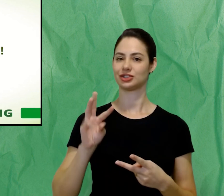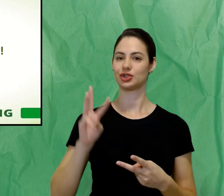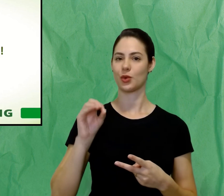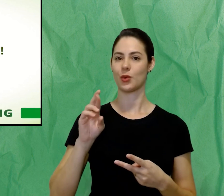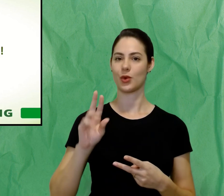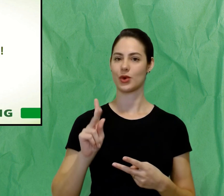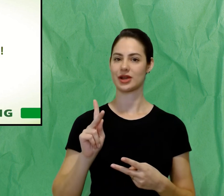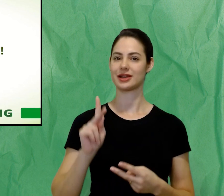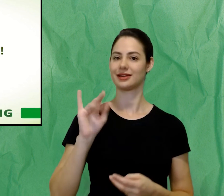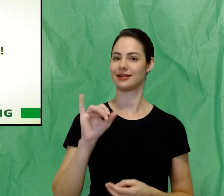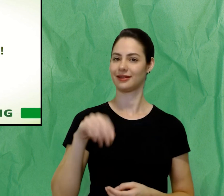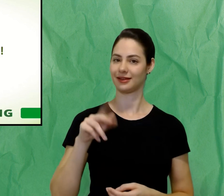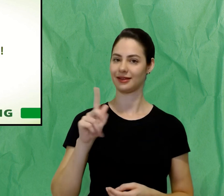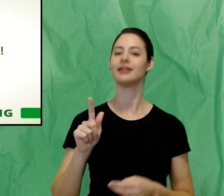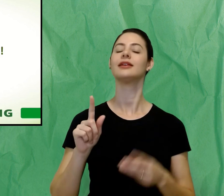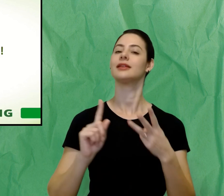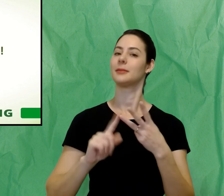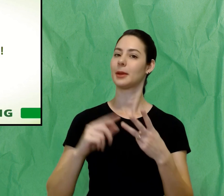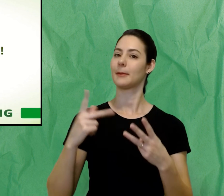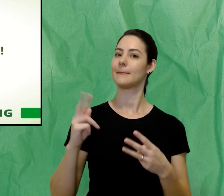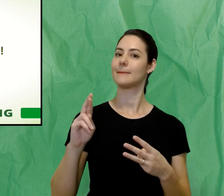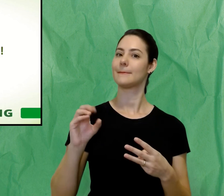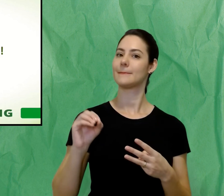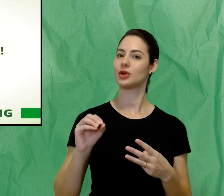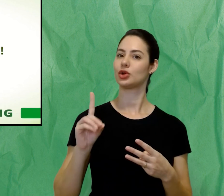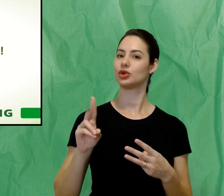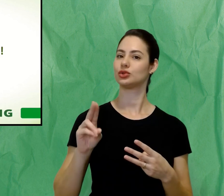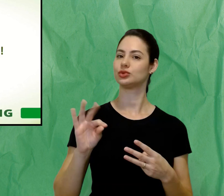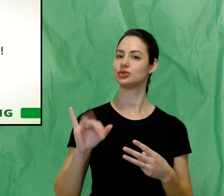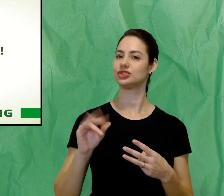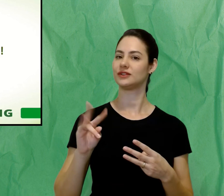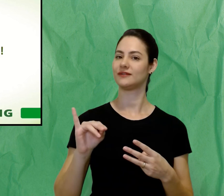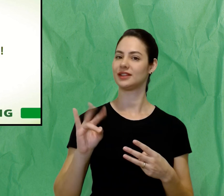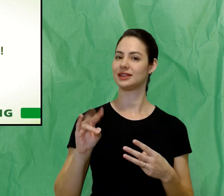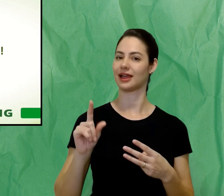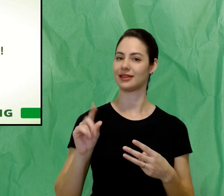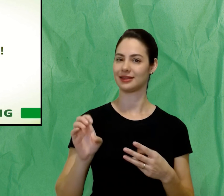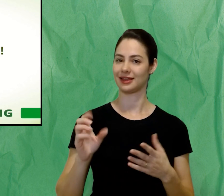networking e vamos praticar aí a produtividade, que é a